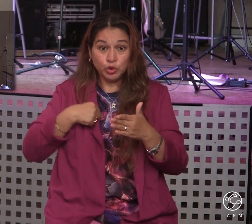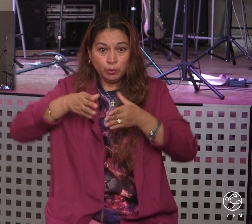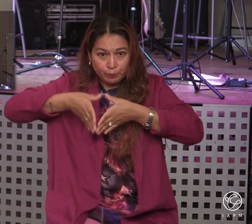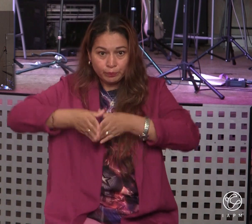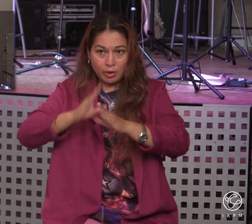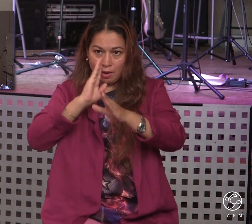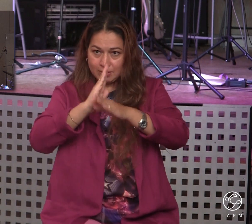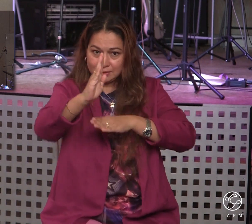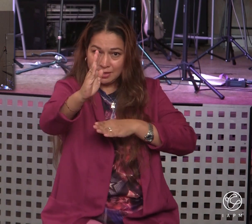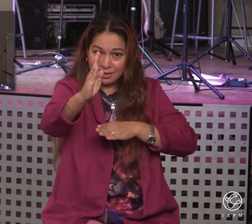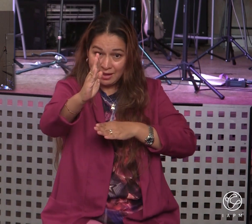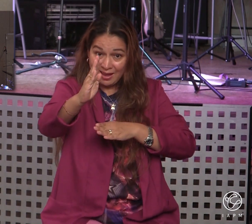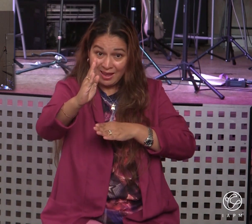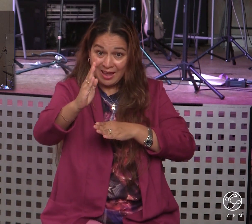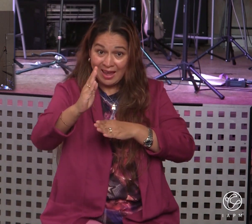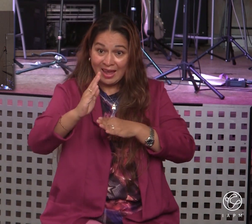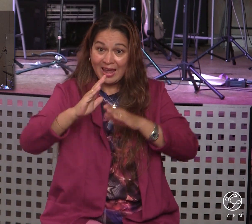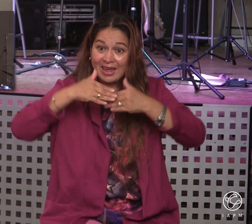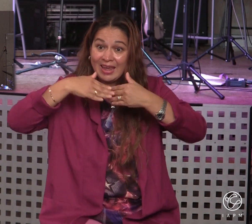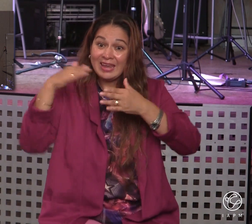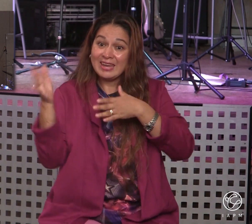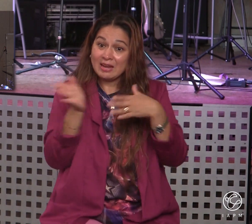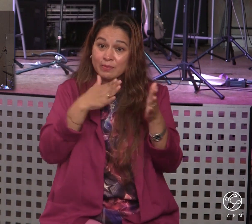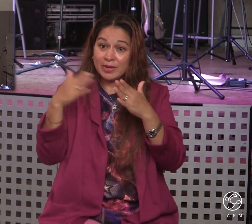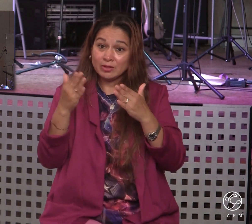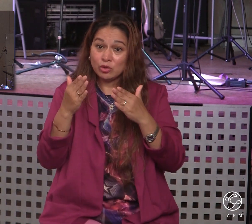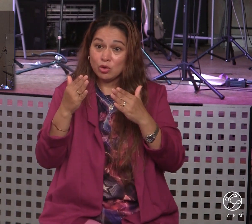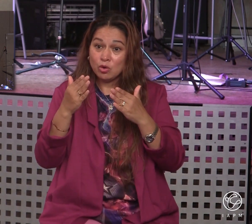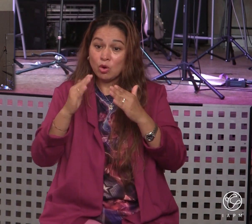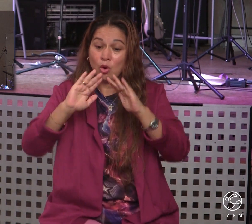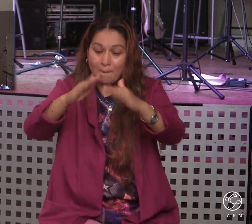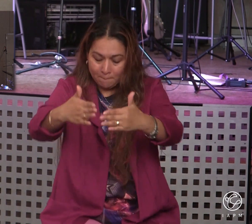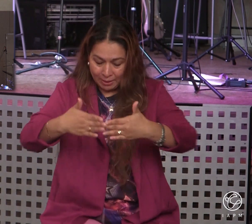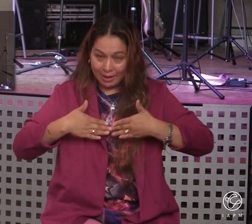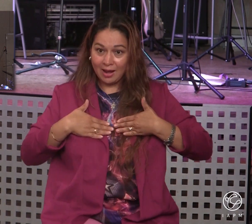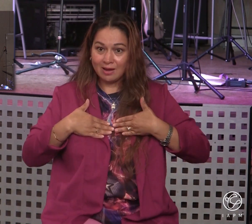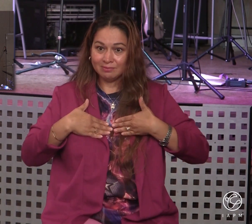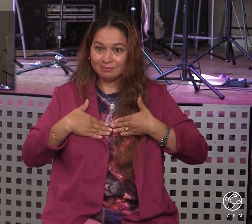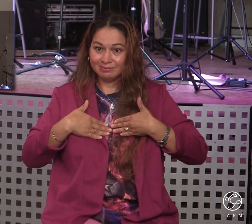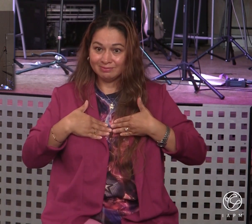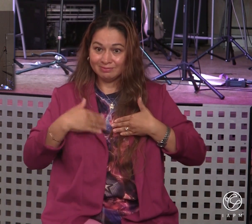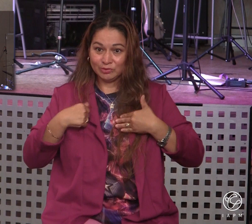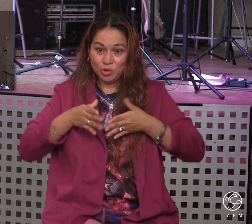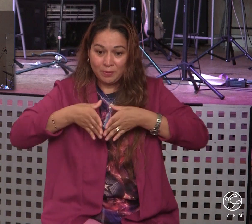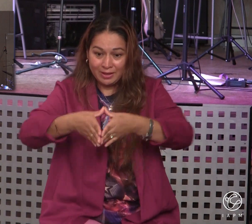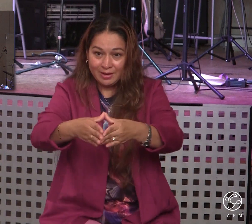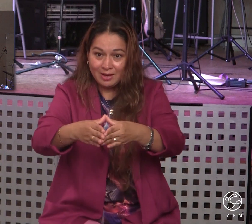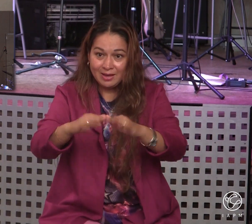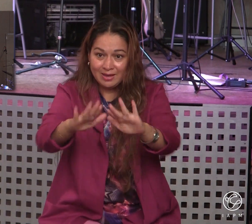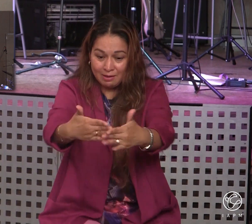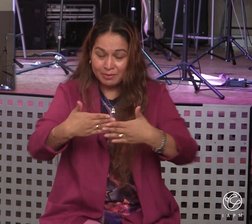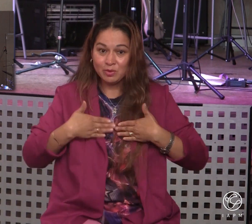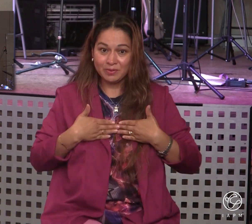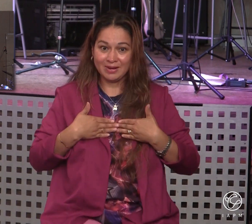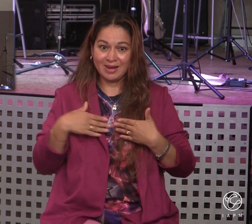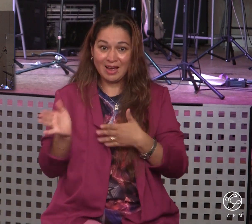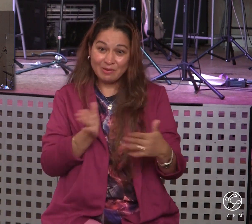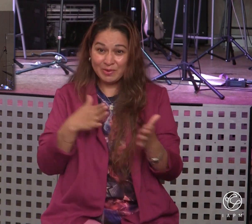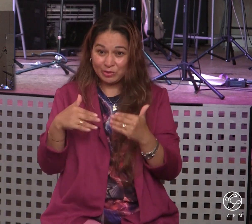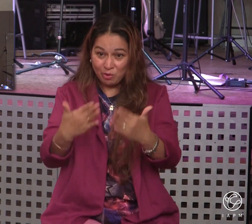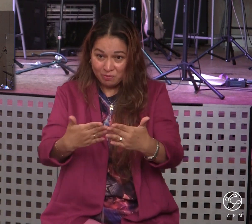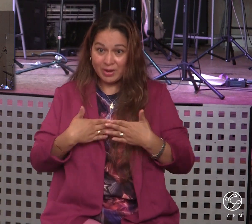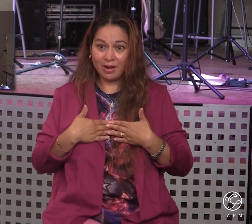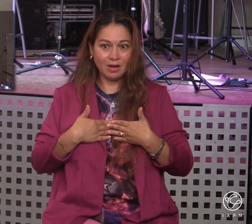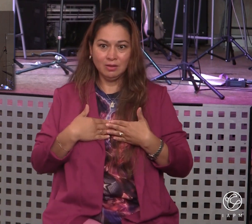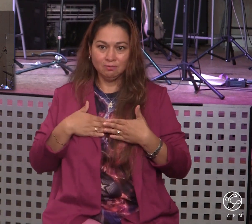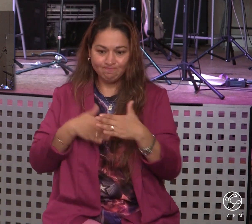levanta tan fuerte contra de mí que no soy capaz, por mucho que no soy capaz de avanzar, no puedo, he quedado ahí.